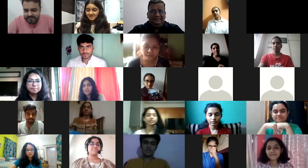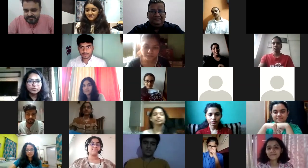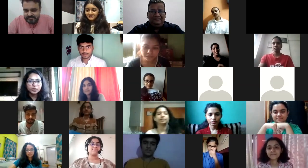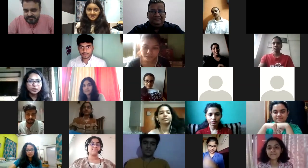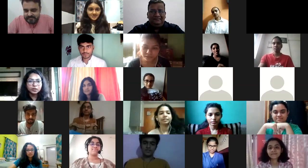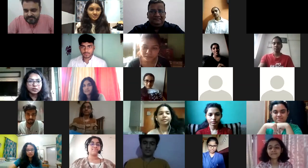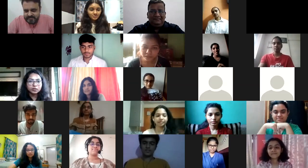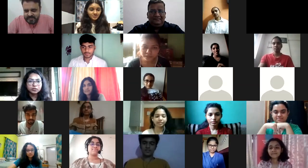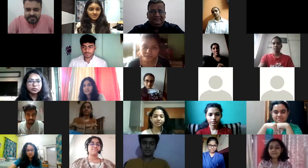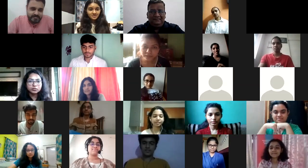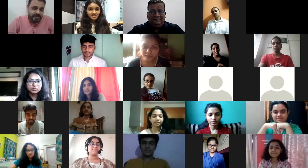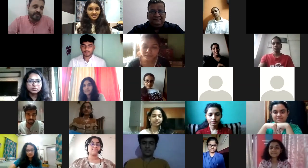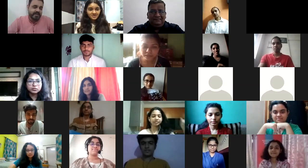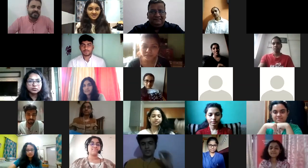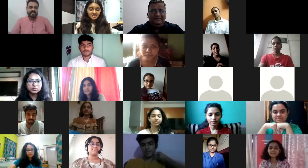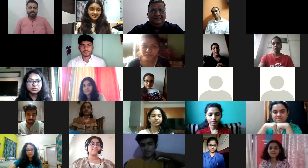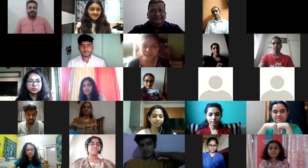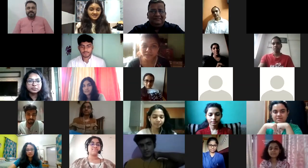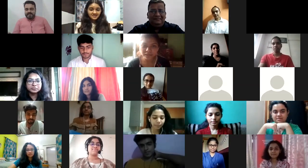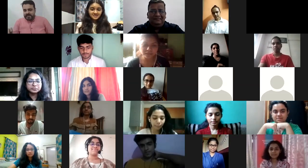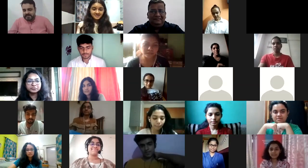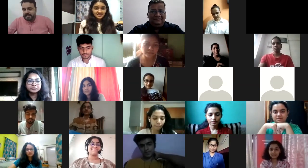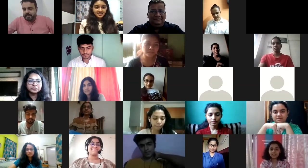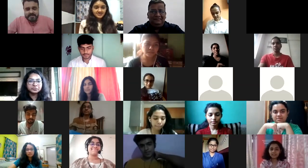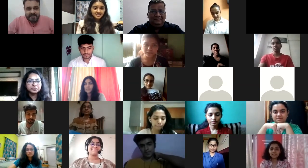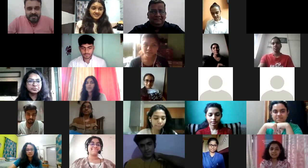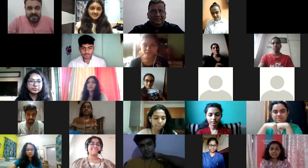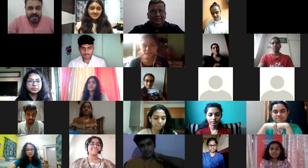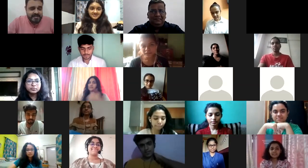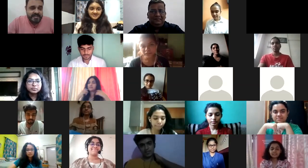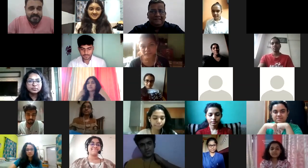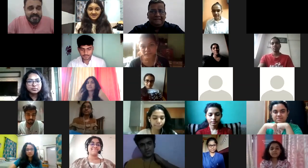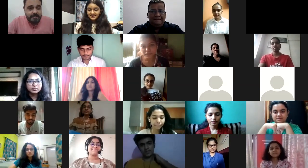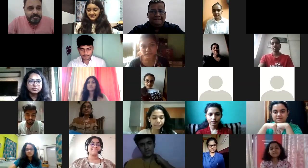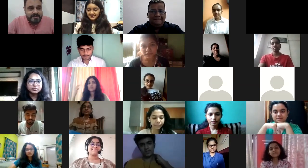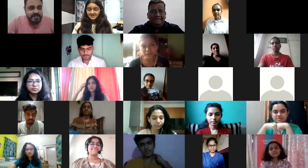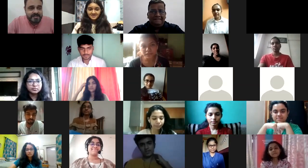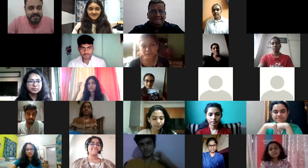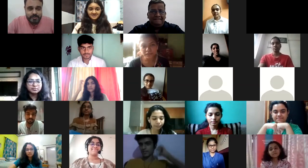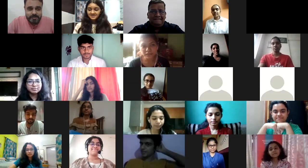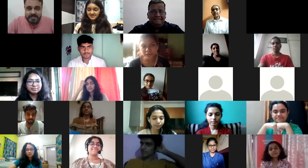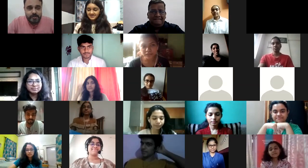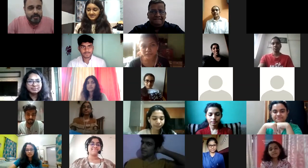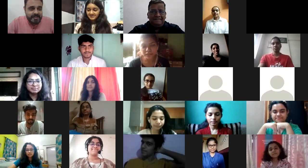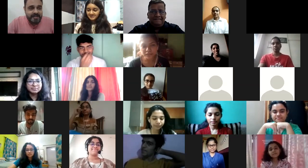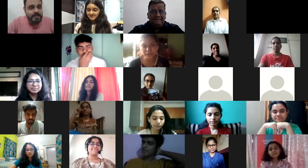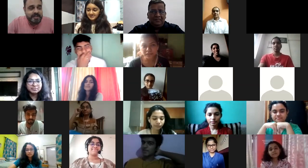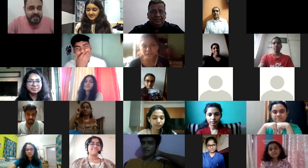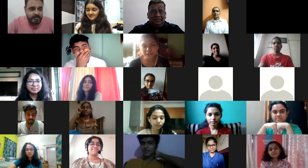it's 5:32. So Perfect. Okay, so another 3 minutes. I'll just take 3 samples और उसमें से तीनों बता देंगे तो 35 minutes